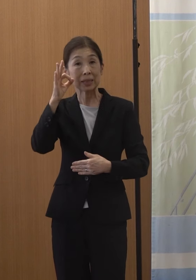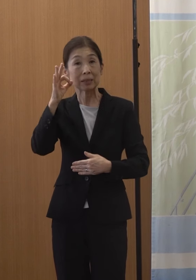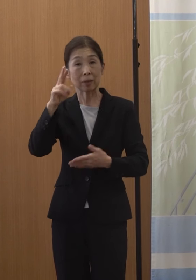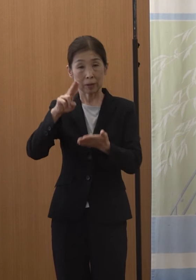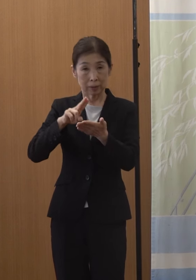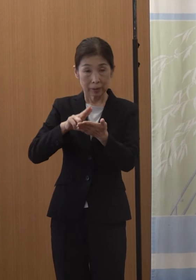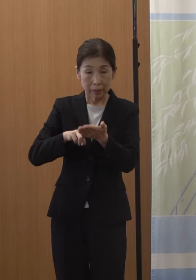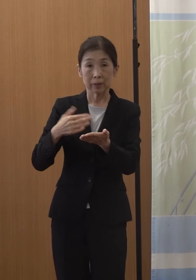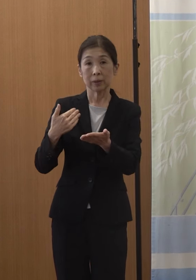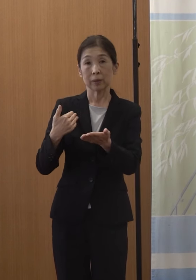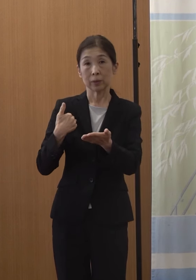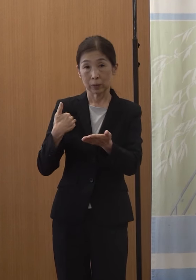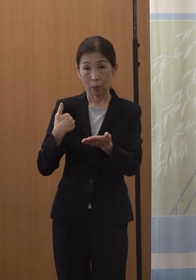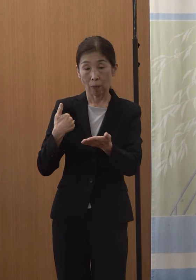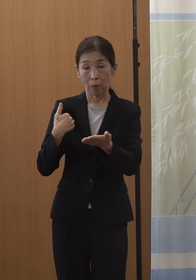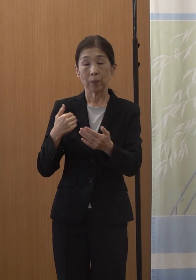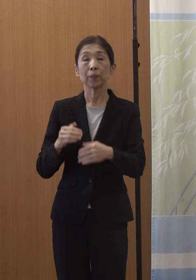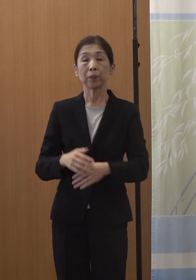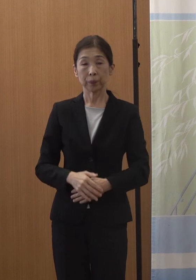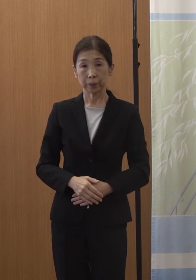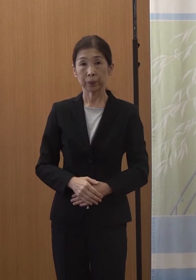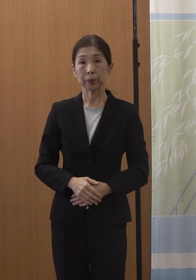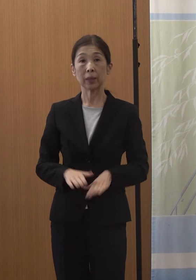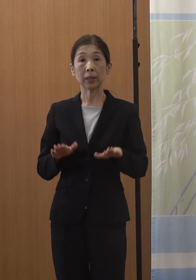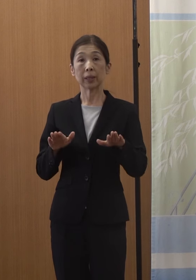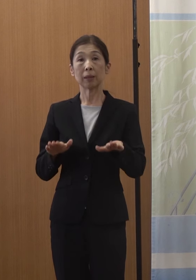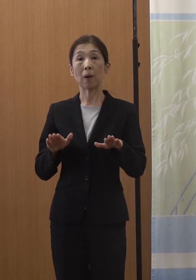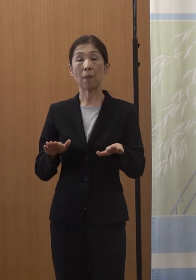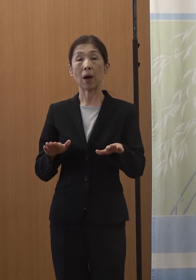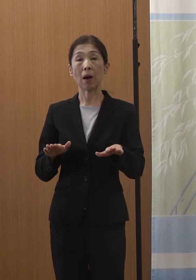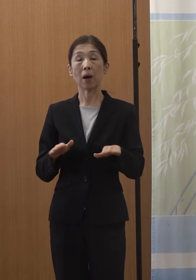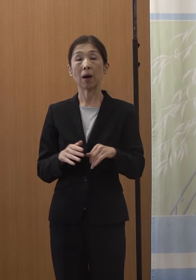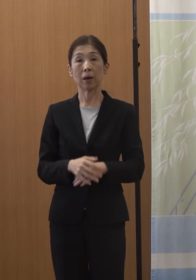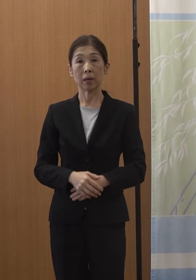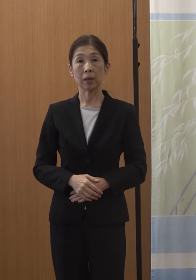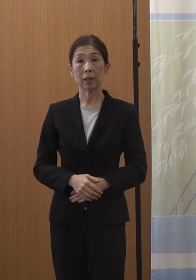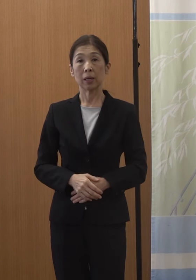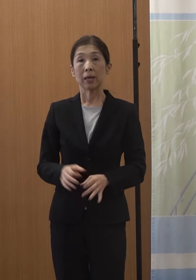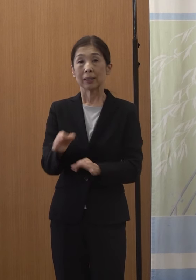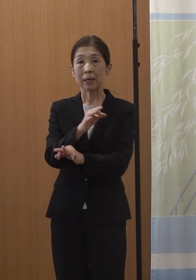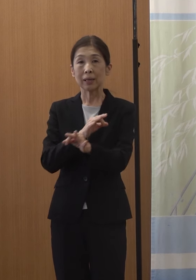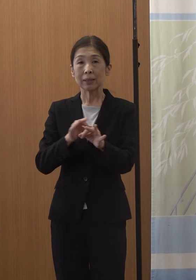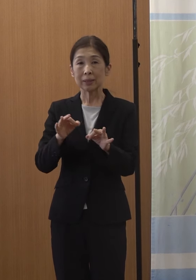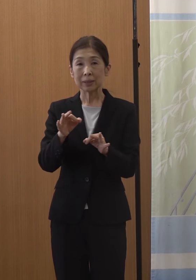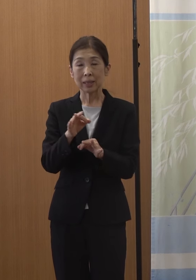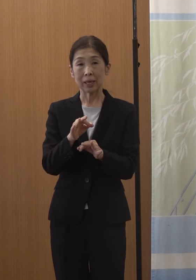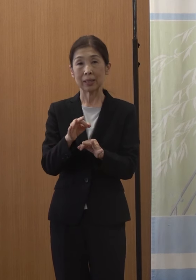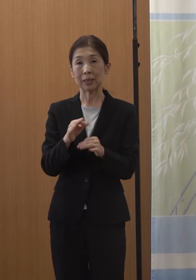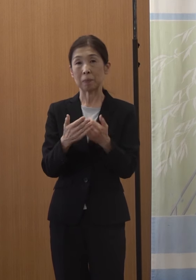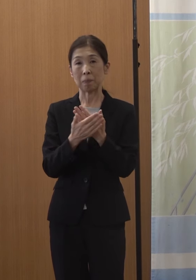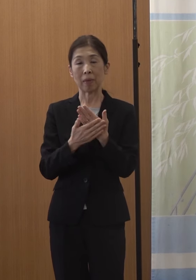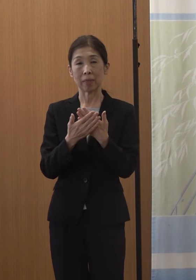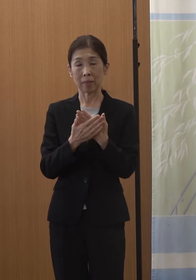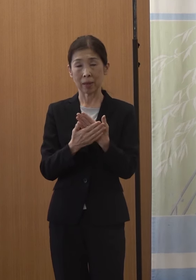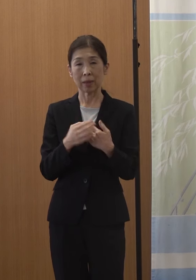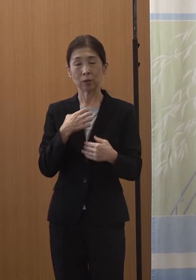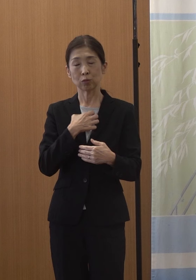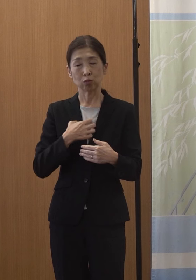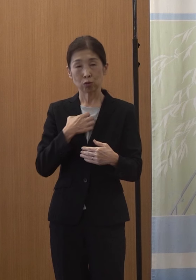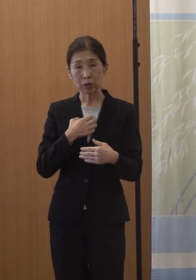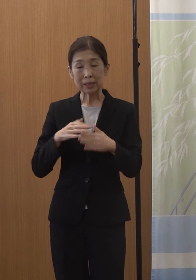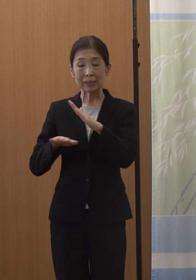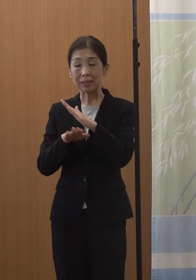くという段階になっていきます。現在でも、経済的に、困難な家